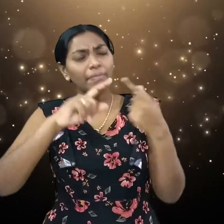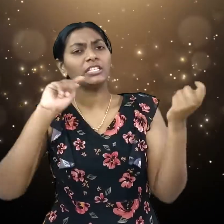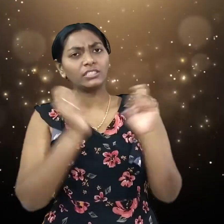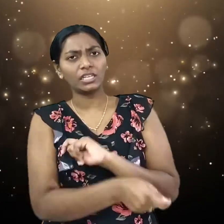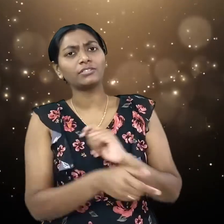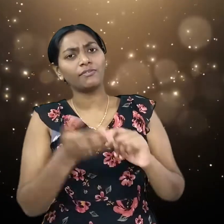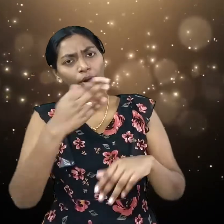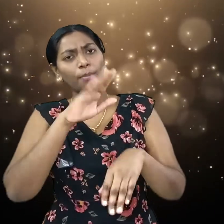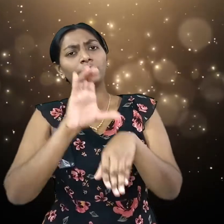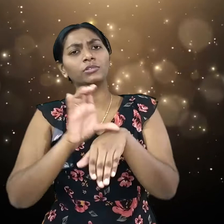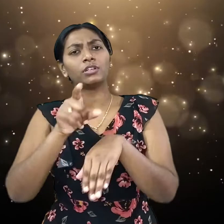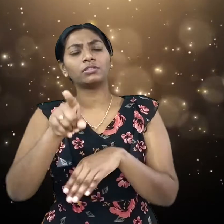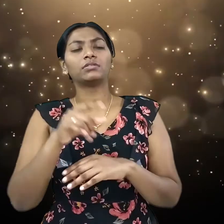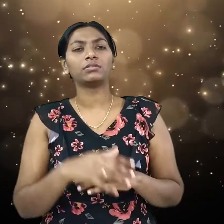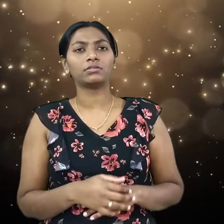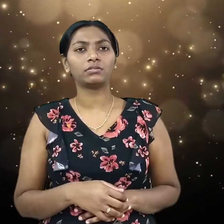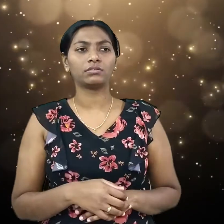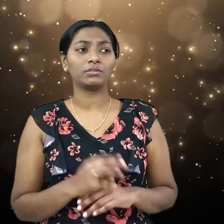द्वारा।